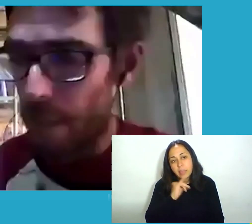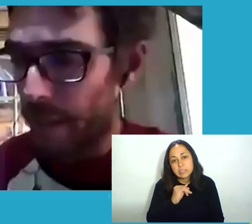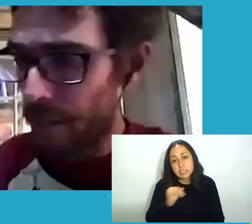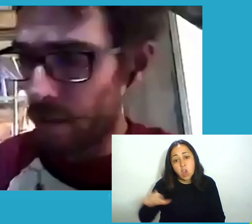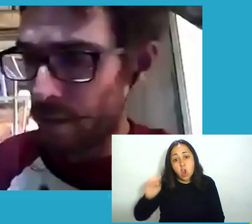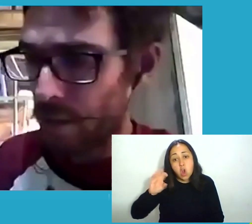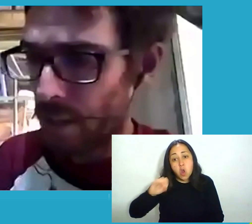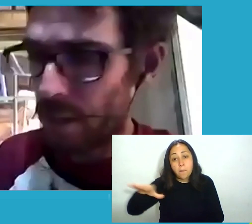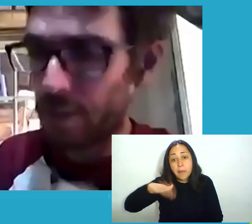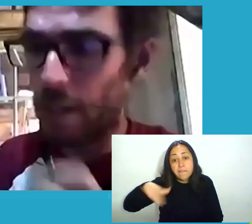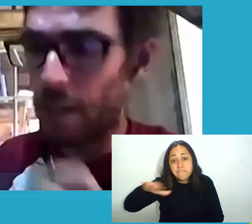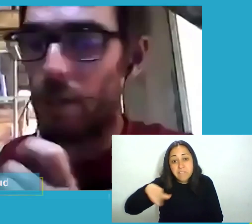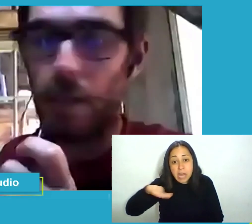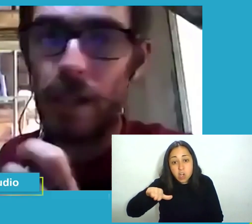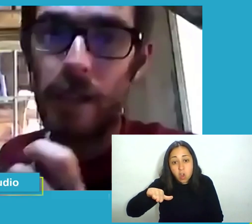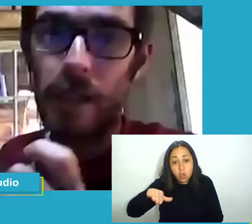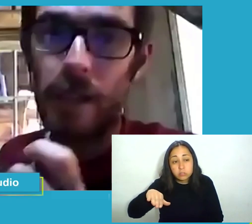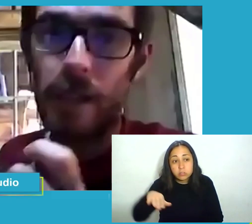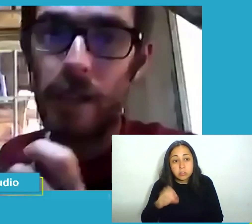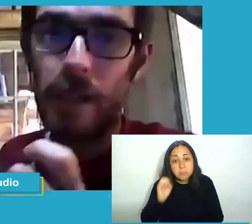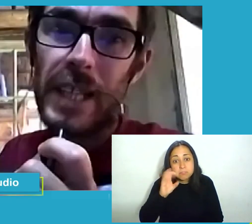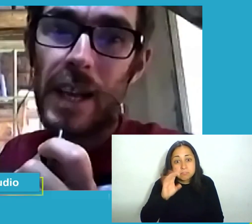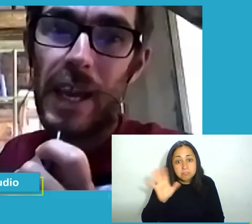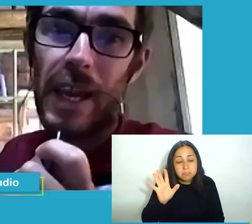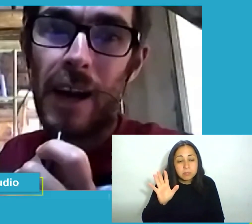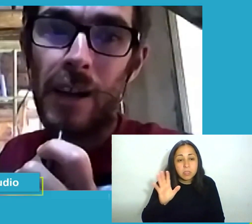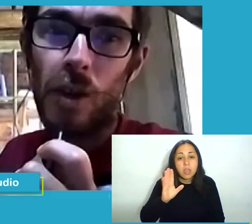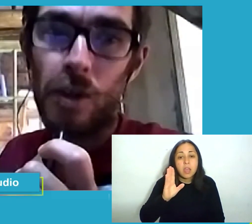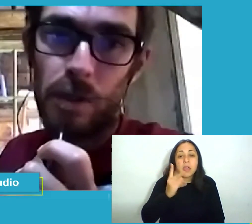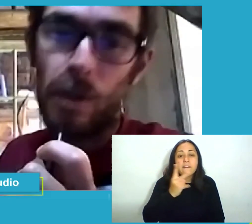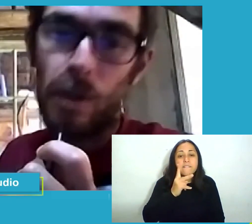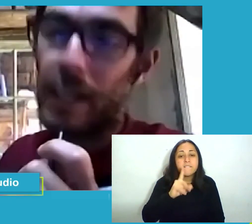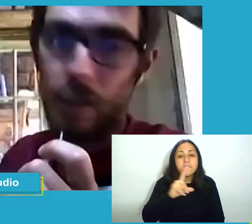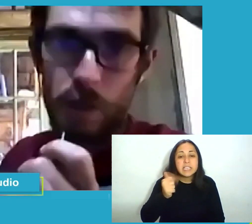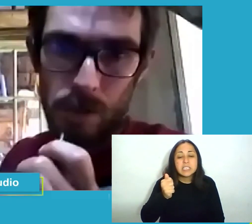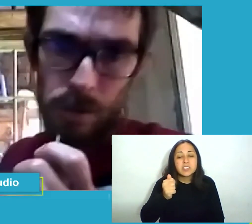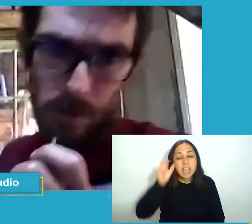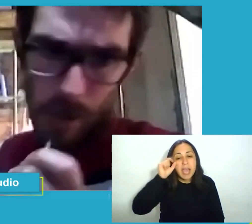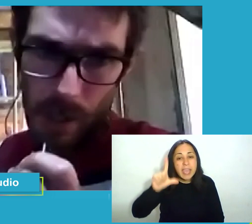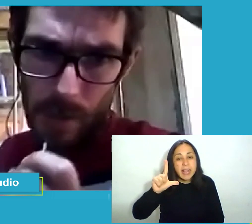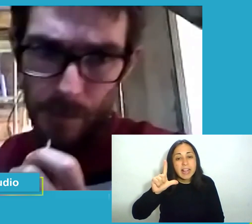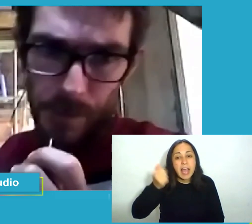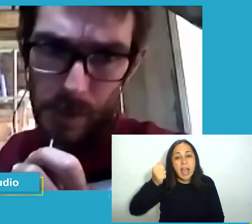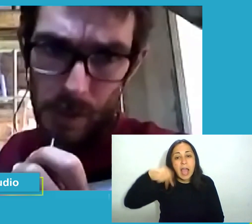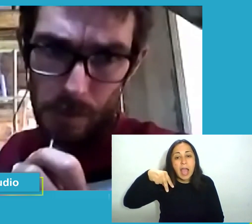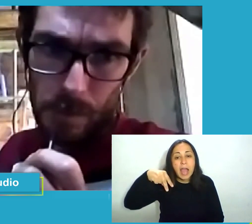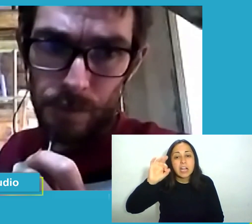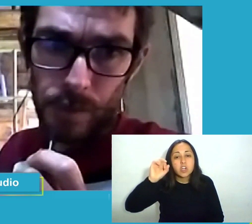nombre del barrio, Sí, ¿cómo no se es? había podido tomar, es Villa El Ancón o El Ancón. Bien.